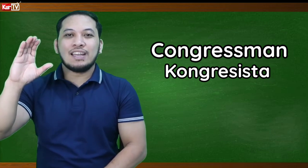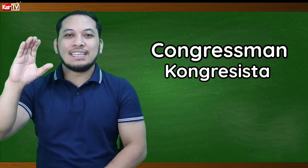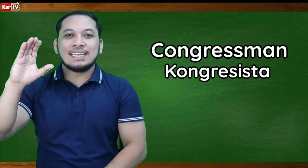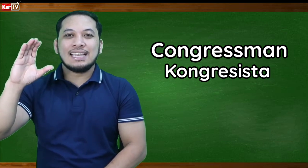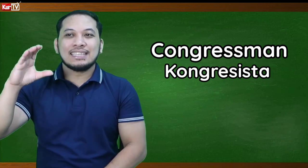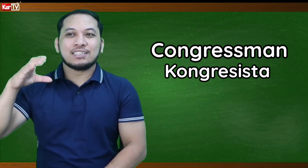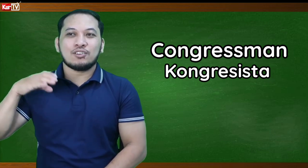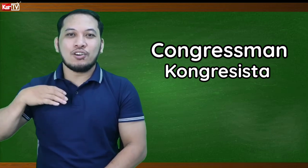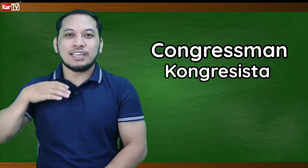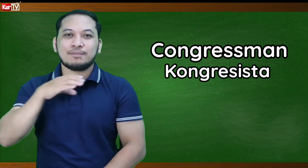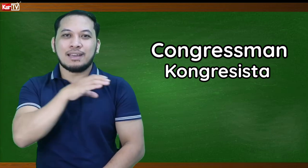Ganyan. Tapos, Congressman.